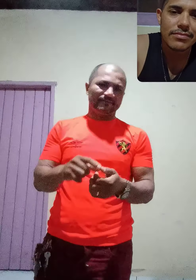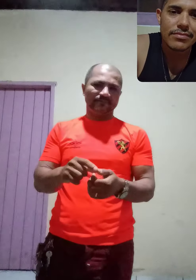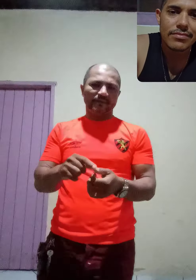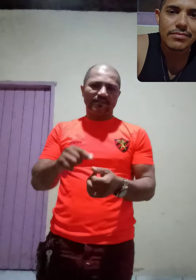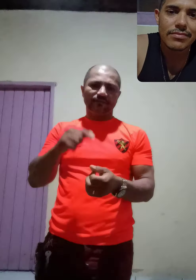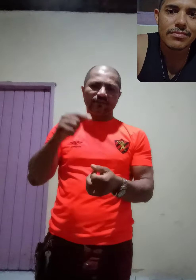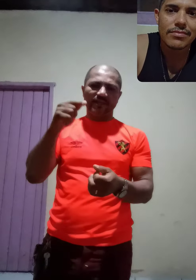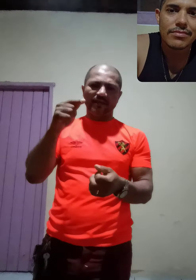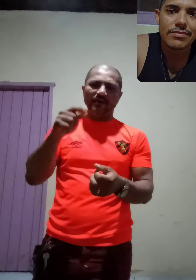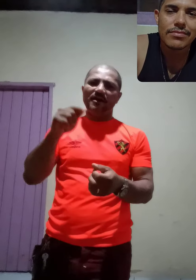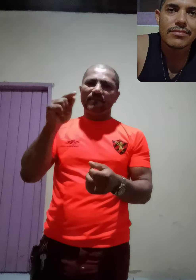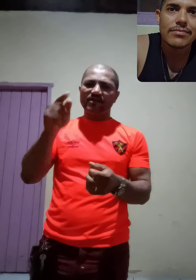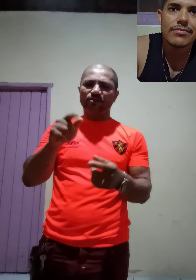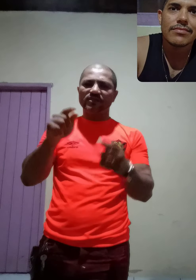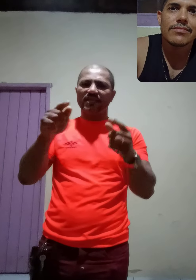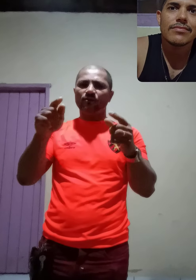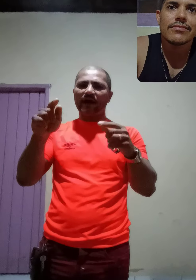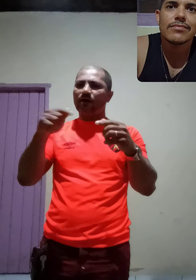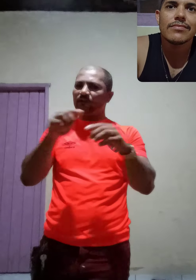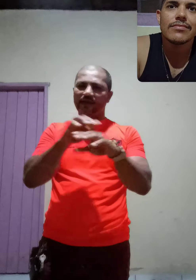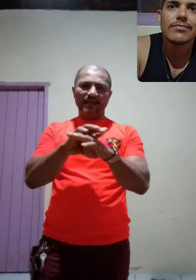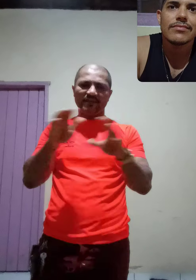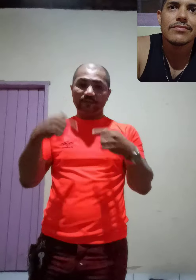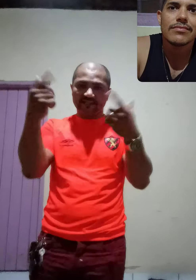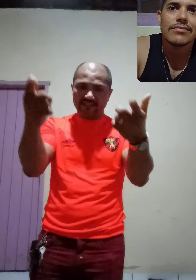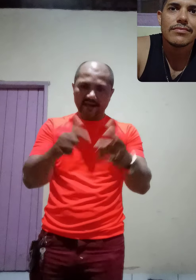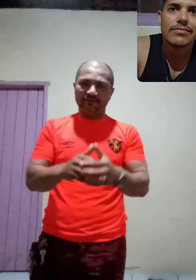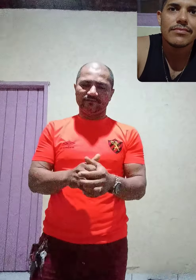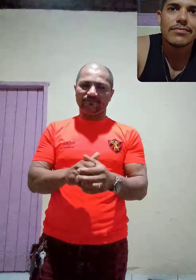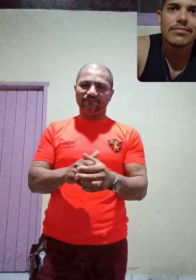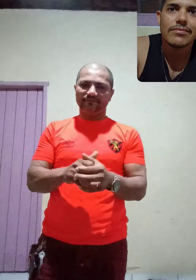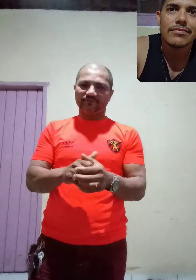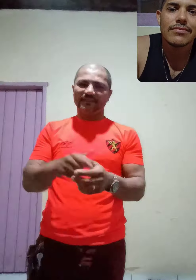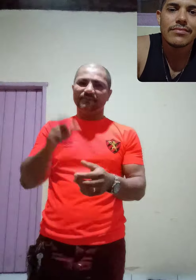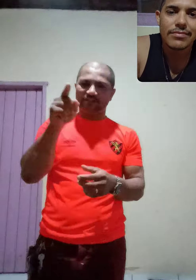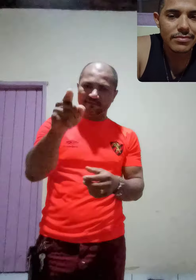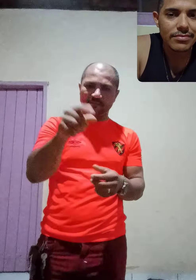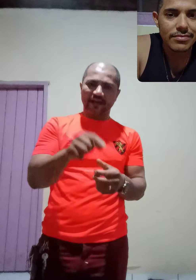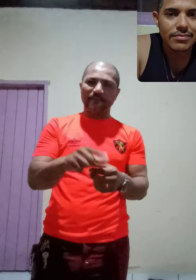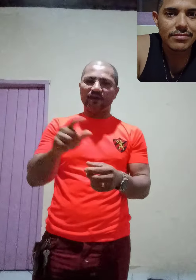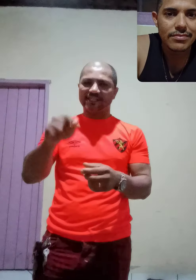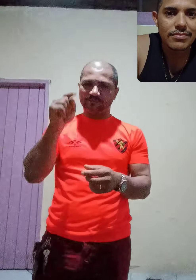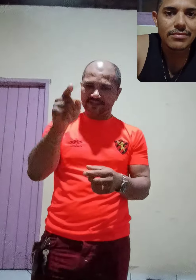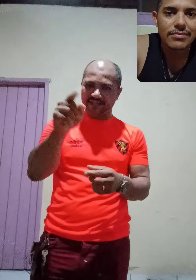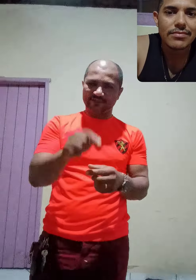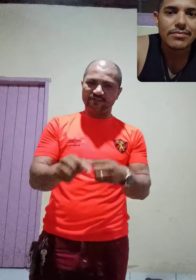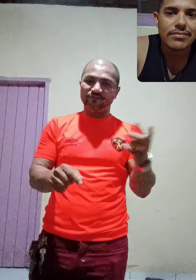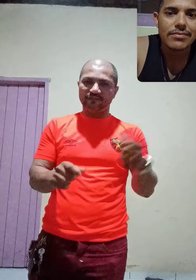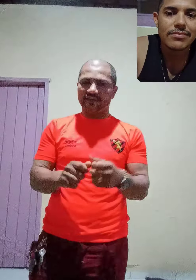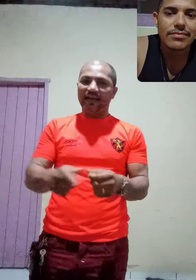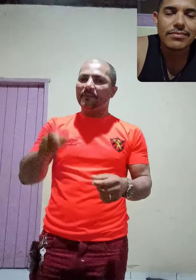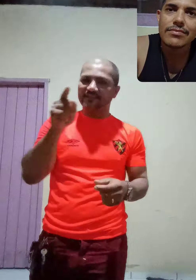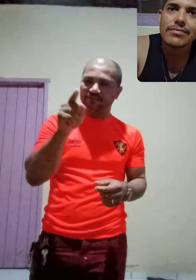se você pensou em ser alguém especial, você pode se preparar, porque as perseguições vão vir. Mas não se